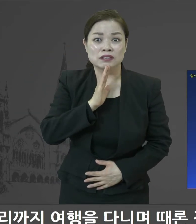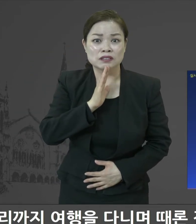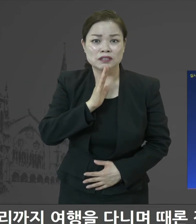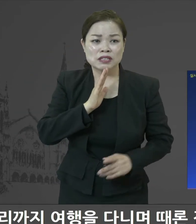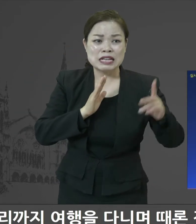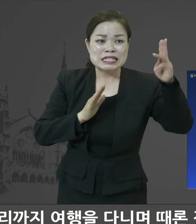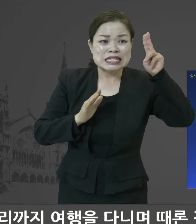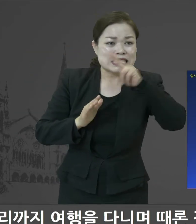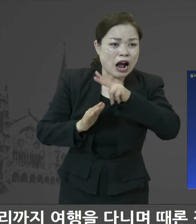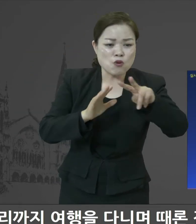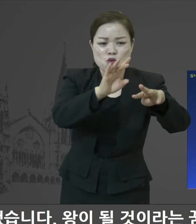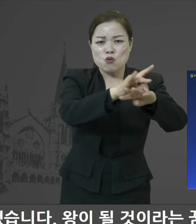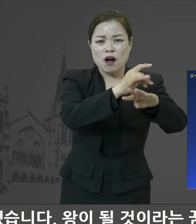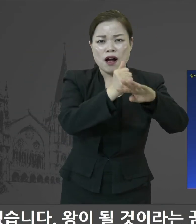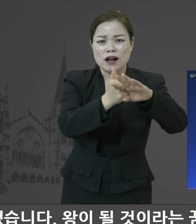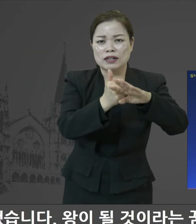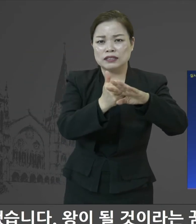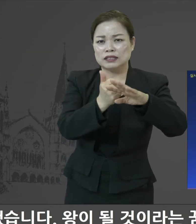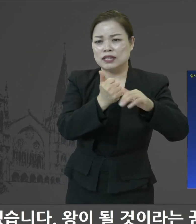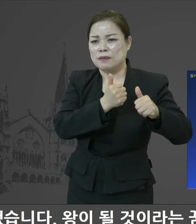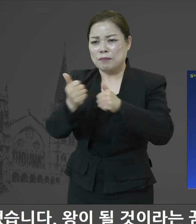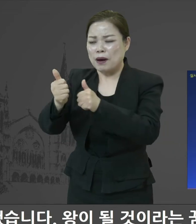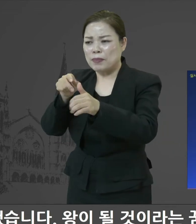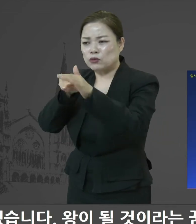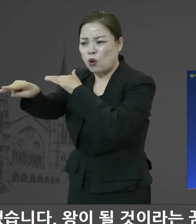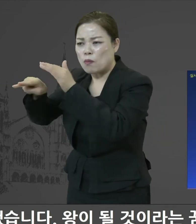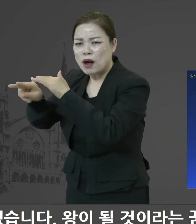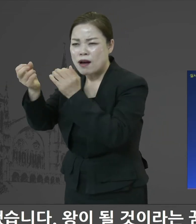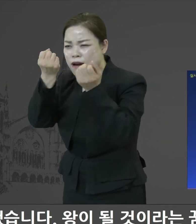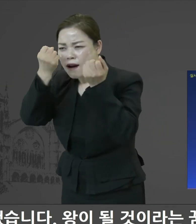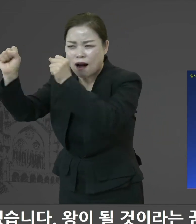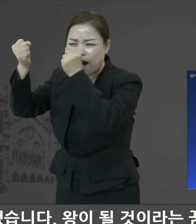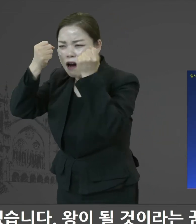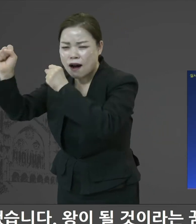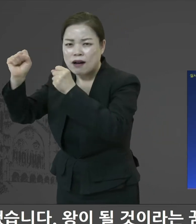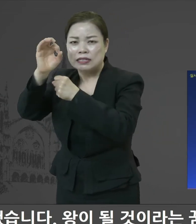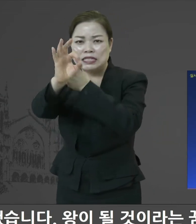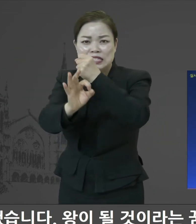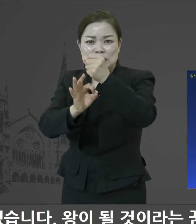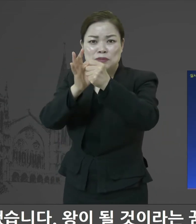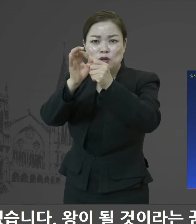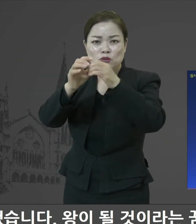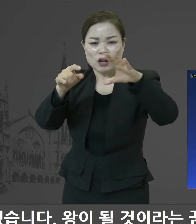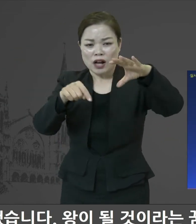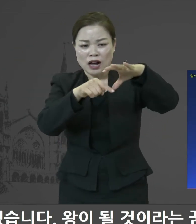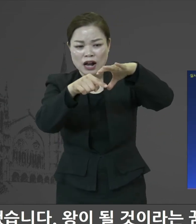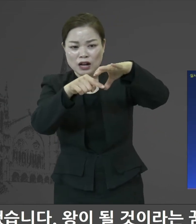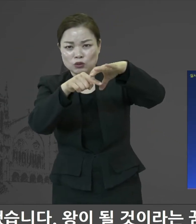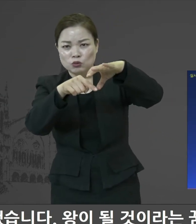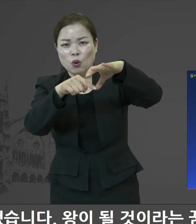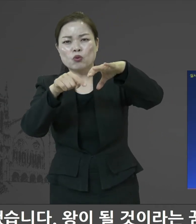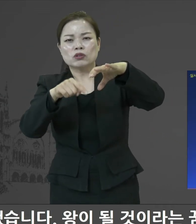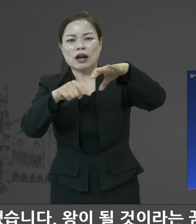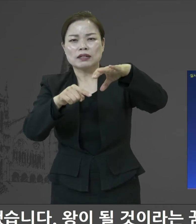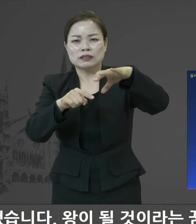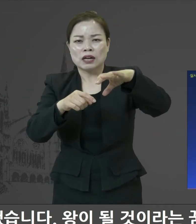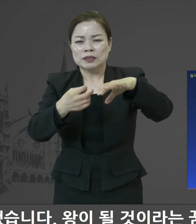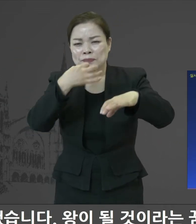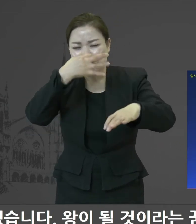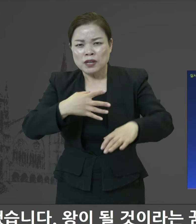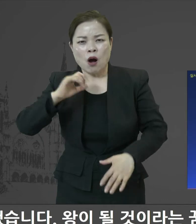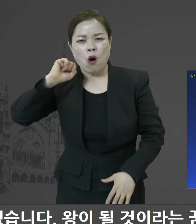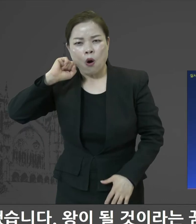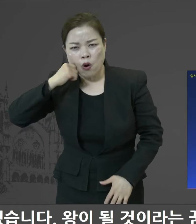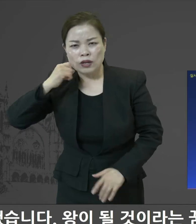사울 왕에게 쫓기는 도망자가 되어서 10년이 넘는 세월 동안 동굴 속에서 수풀을 헤치며 겨우겨우